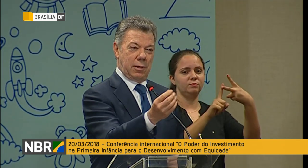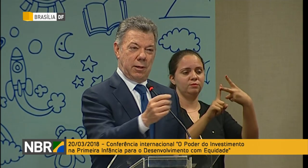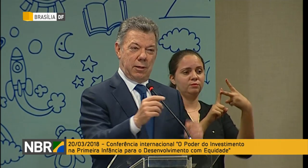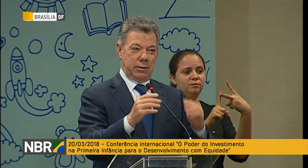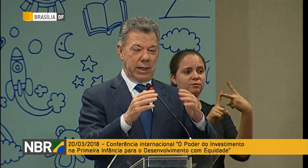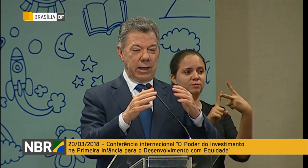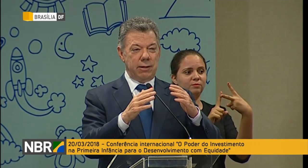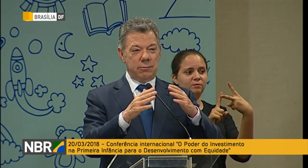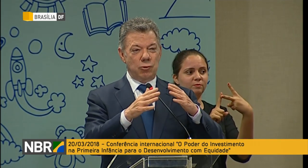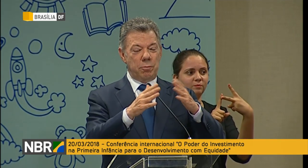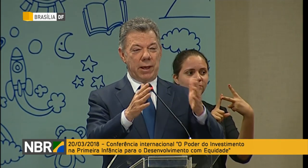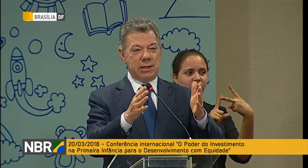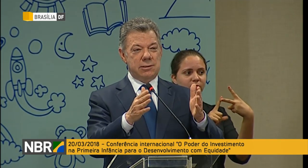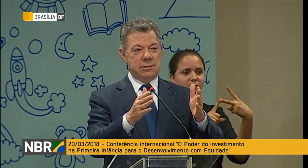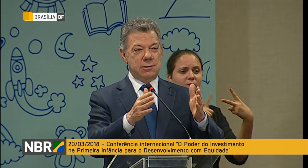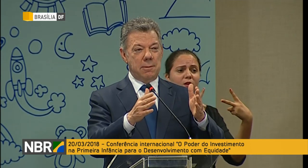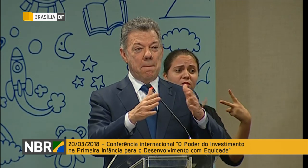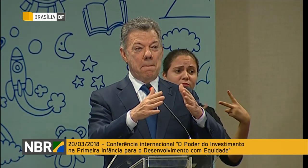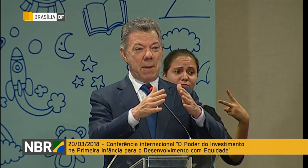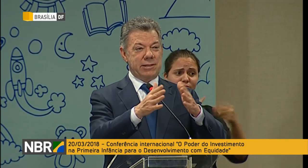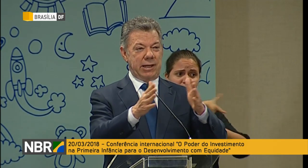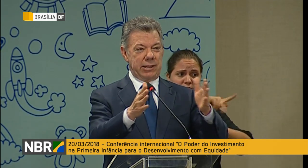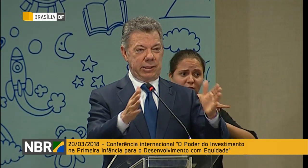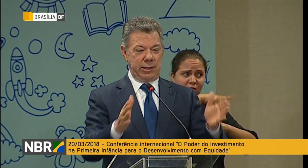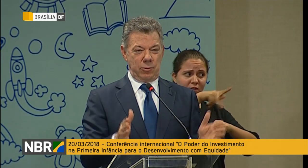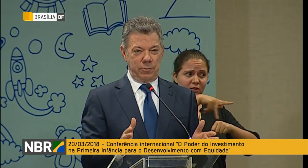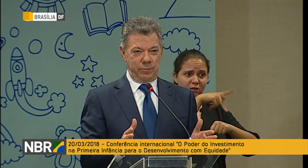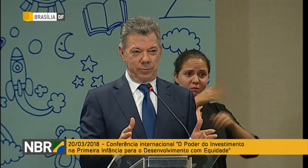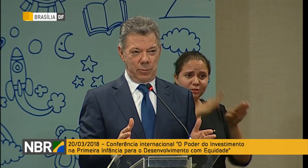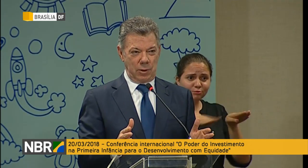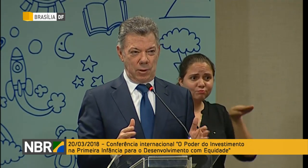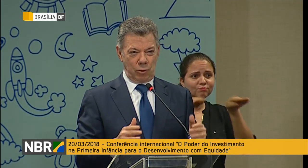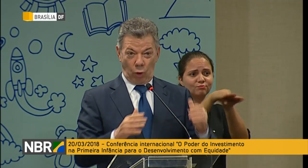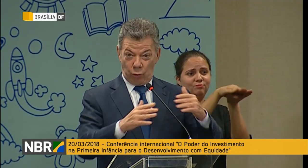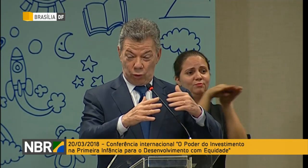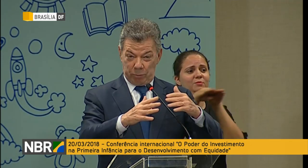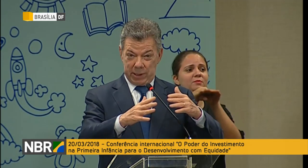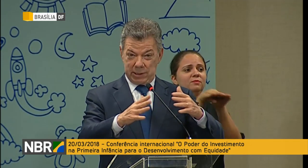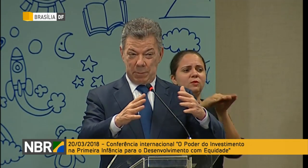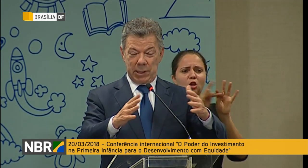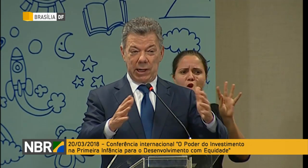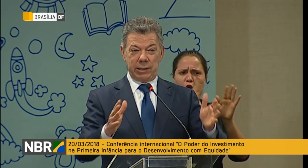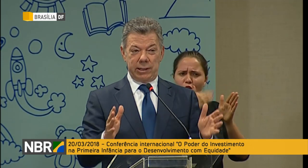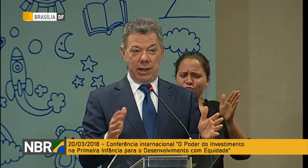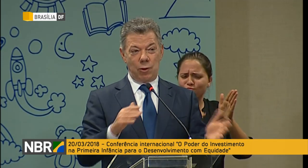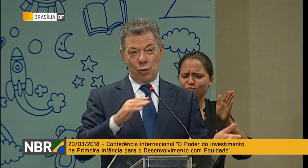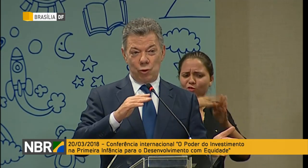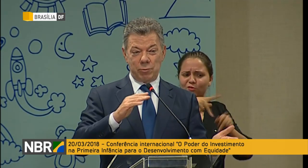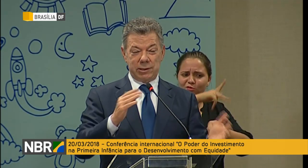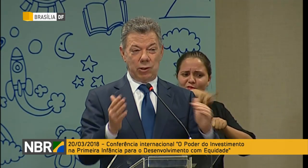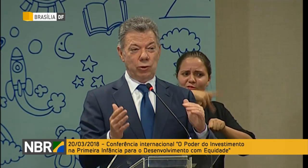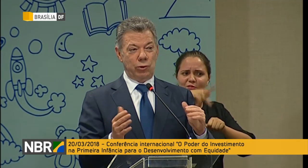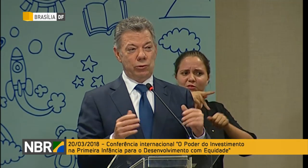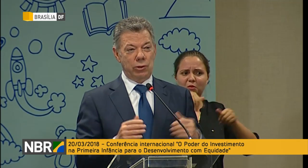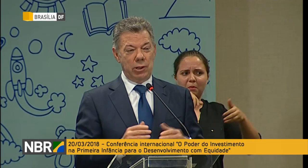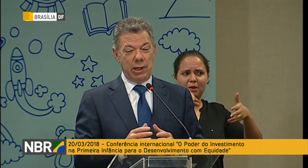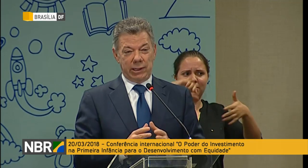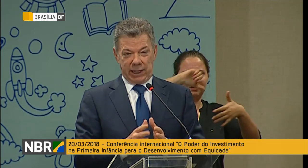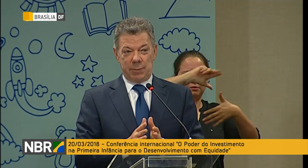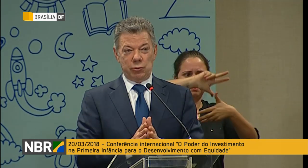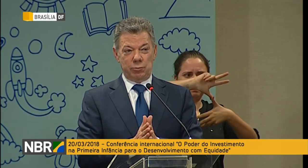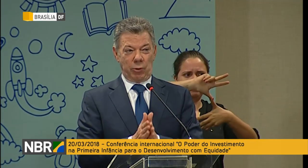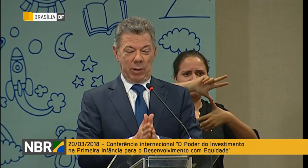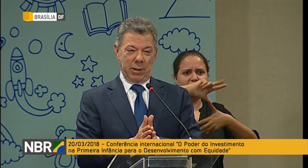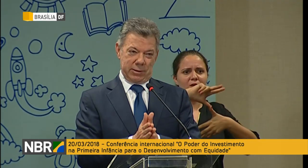ponto é ter um país mais equitativo. Todos os países da América Latina,